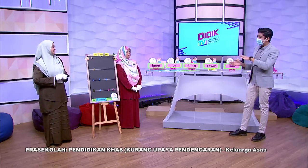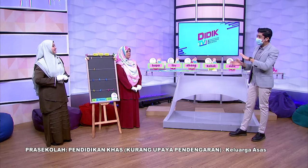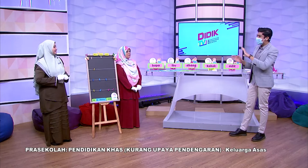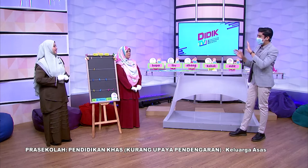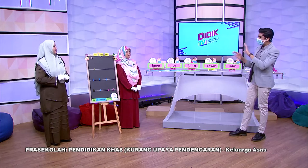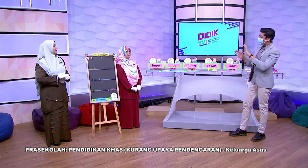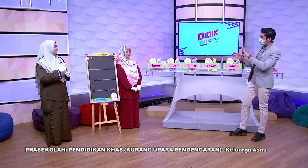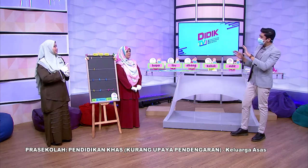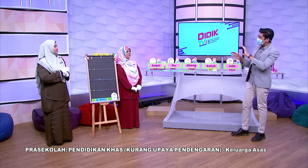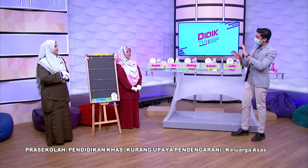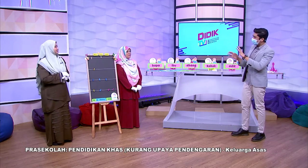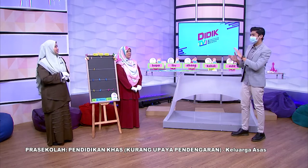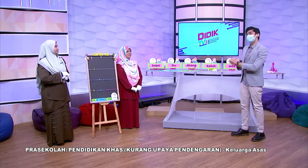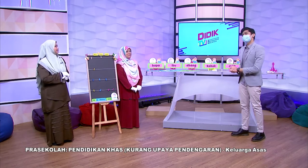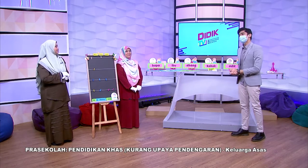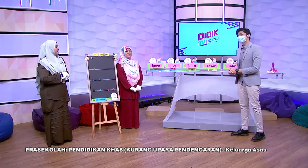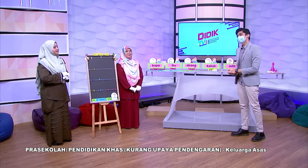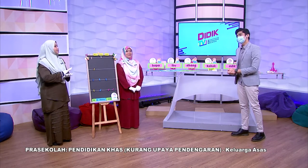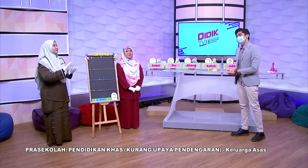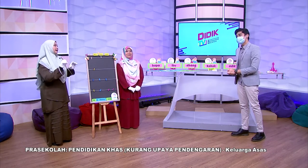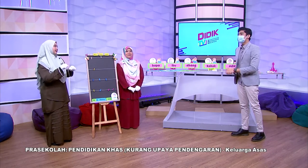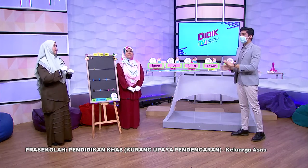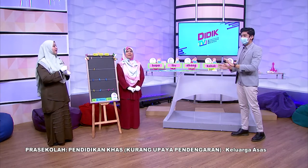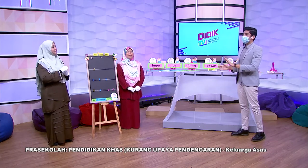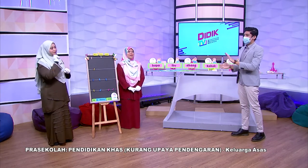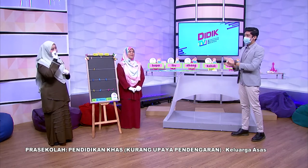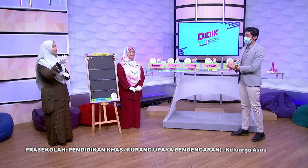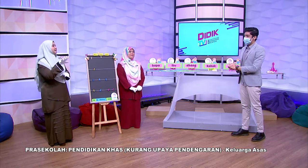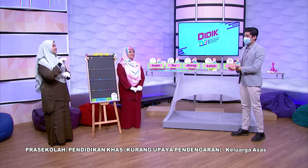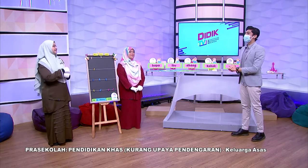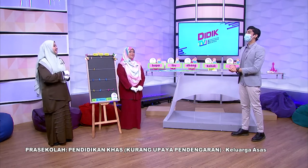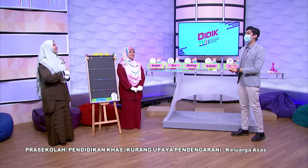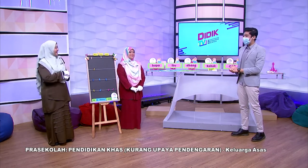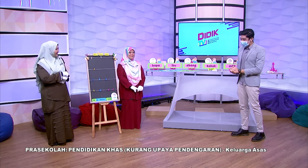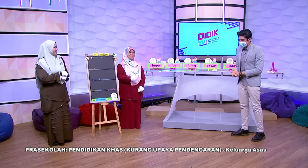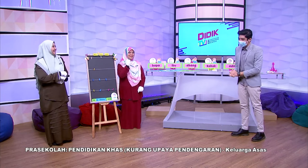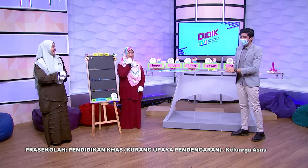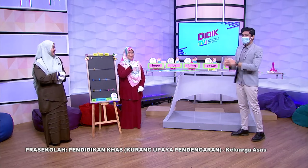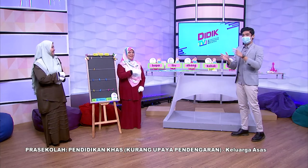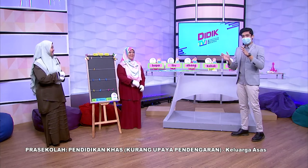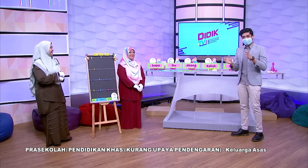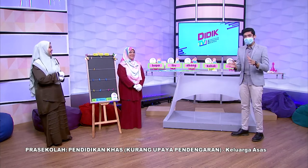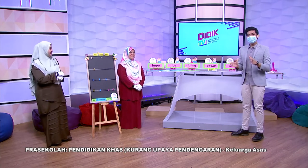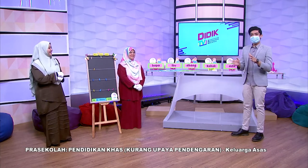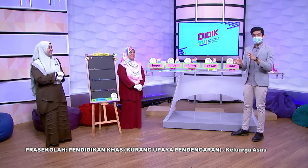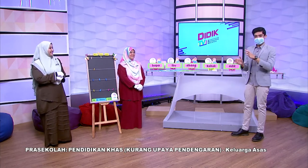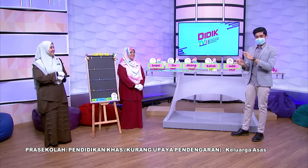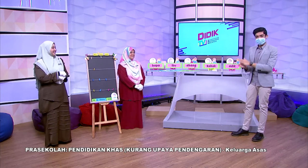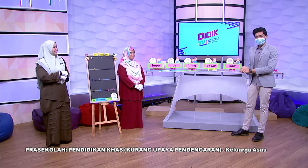jadi Adakah Mas Tunggul Apakah tidaklah tak mau dipakai dipakai sebagai udahlah ah Oke jadi kalau gitu enak gunakan meskipun kembali